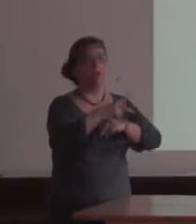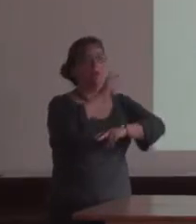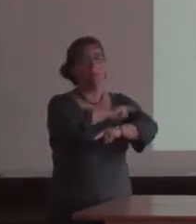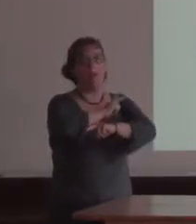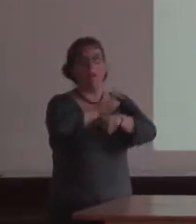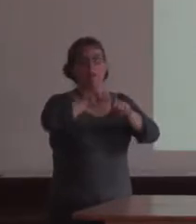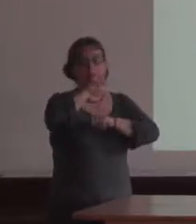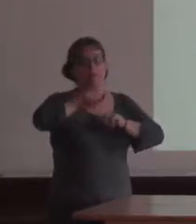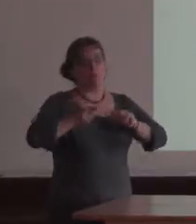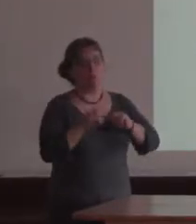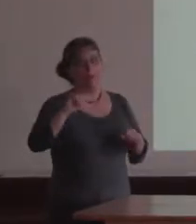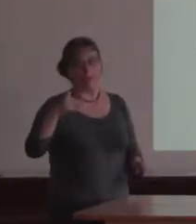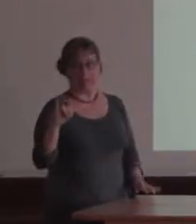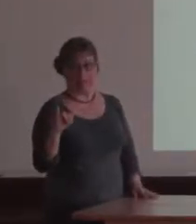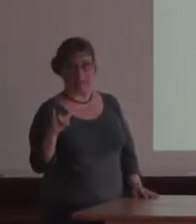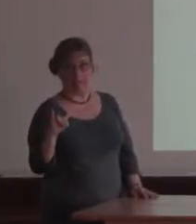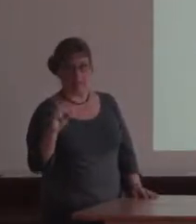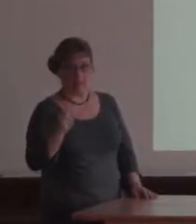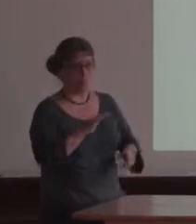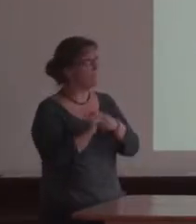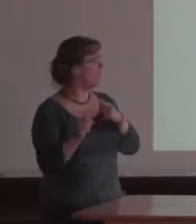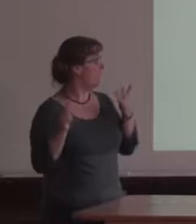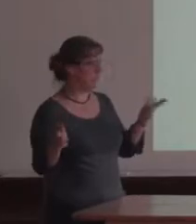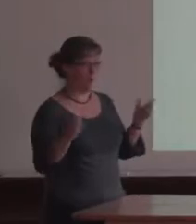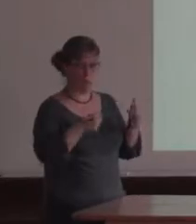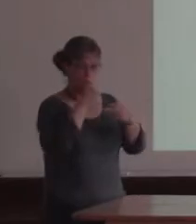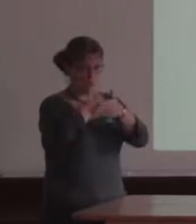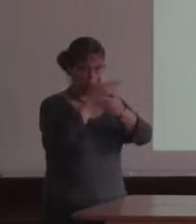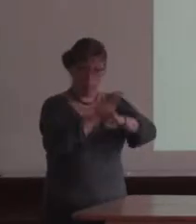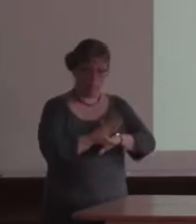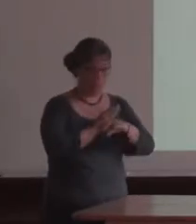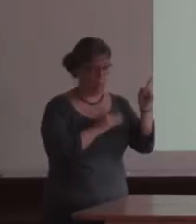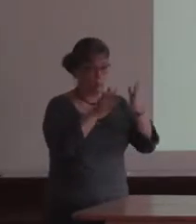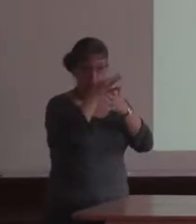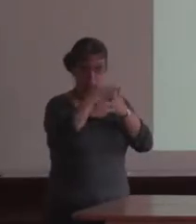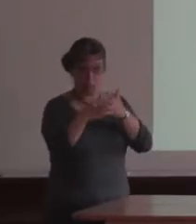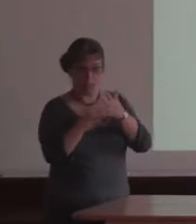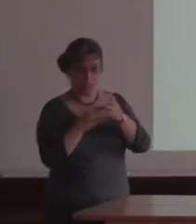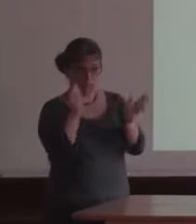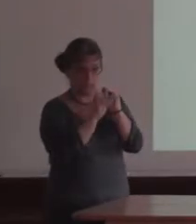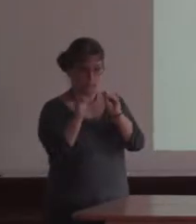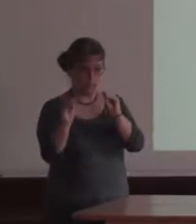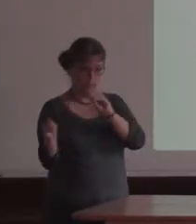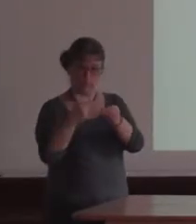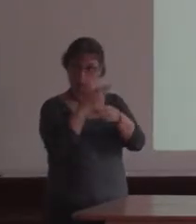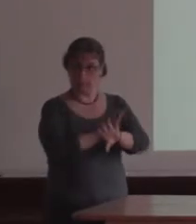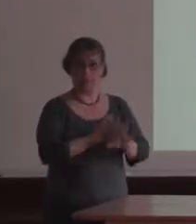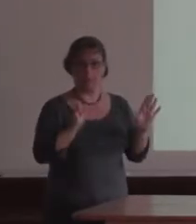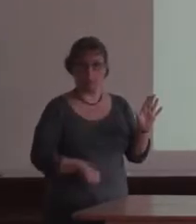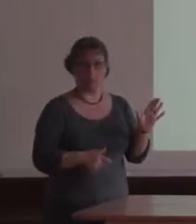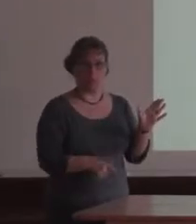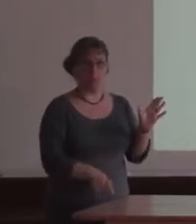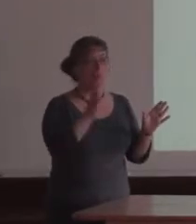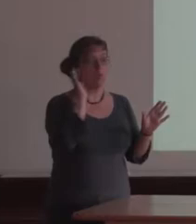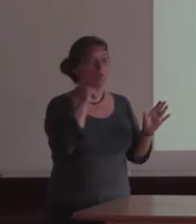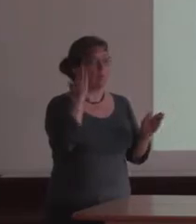de votre projet, dans lequel vous pouvez lui indiquer des options à ajouter par défaut à la ligne de commande. Ce qui fait que si vous tapez